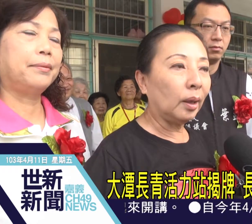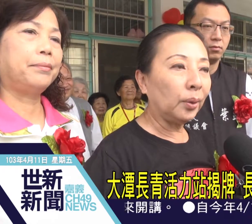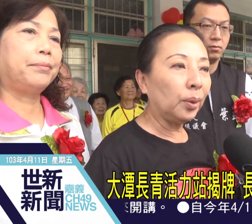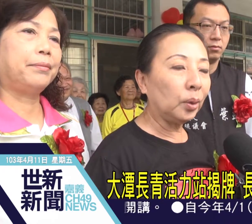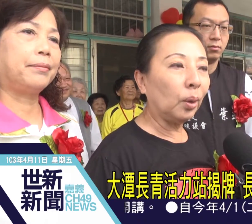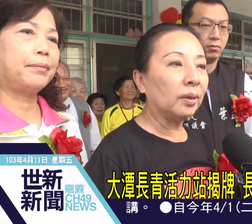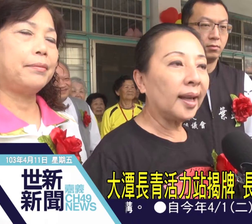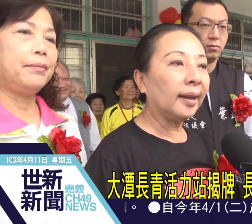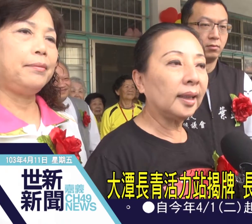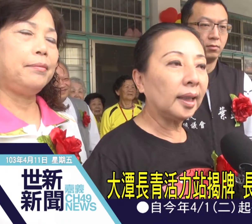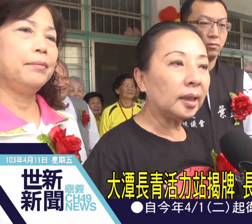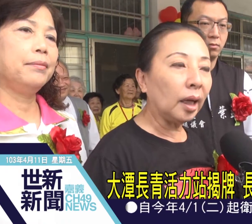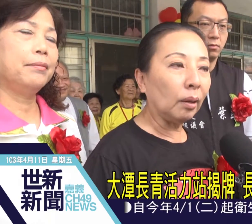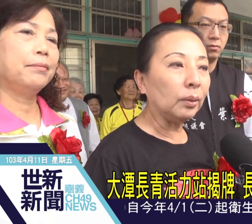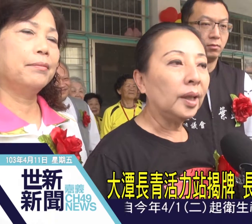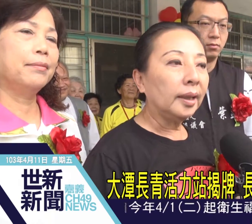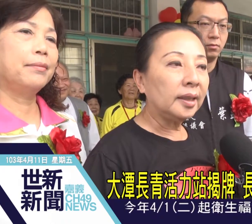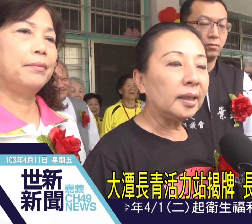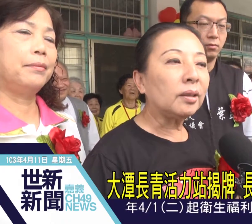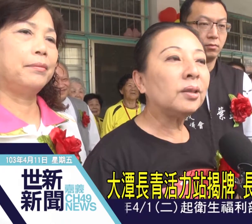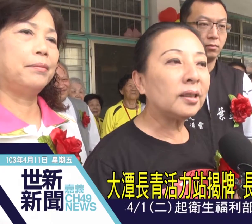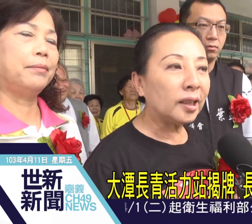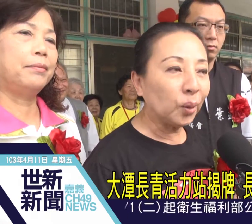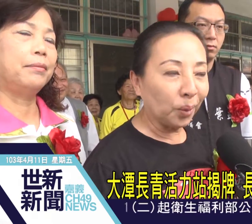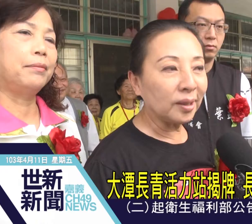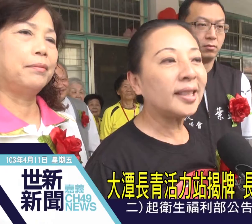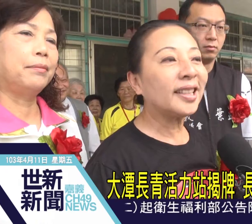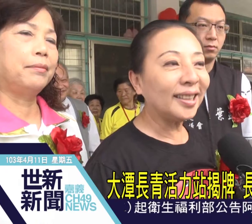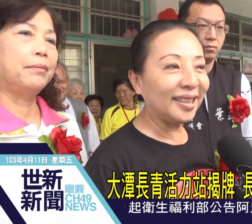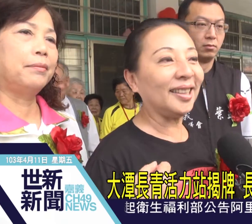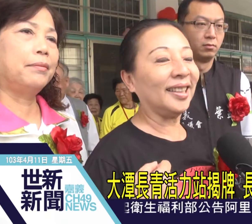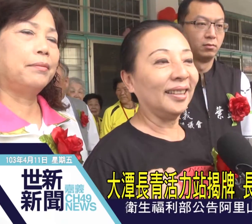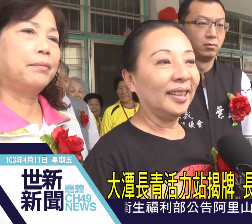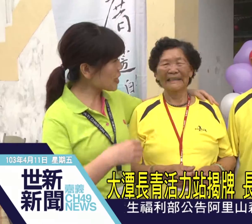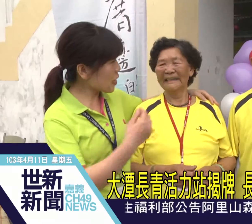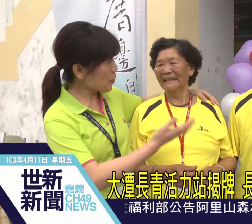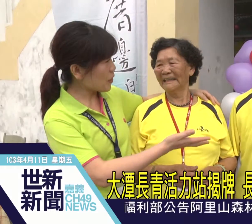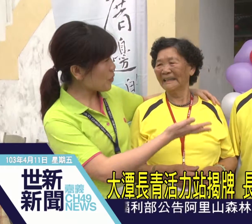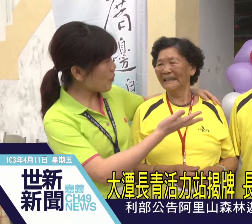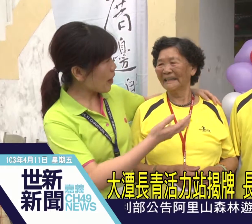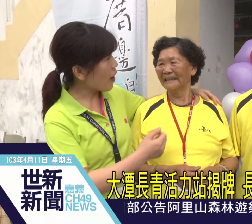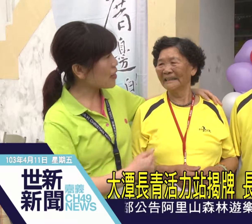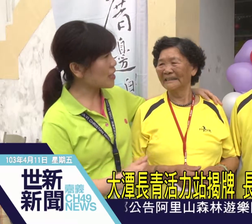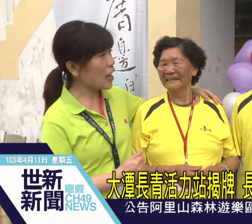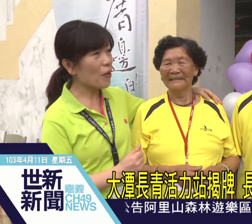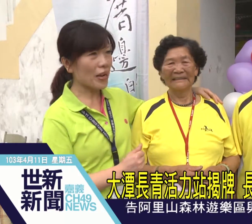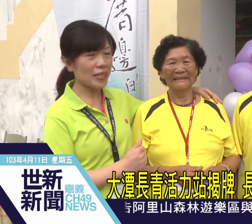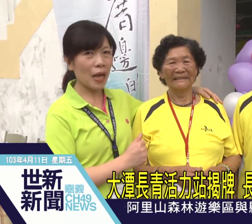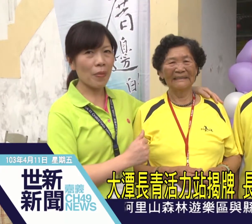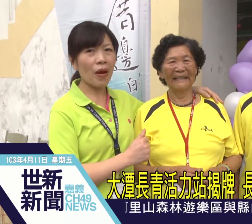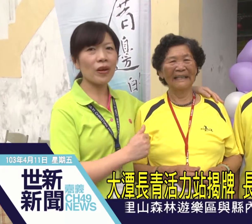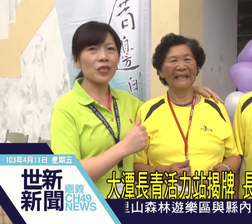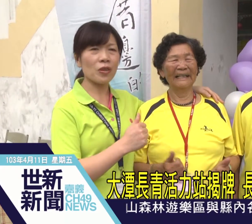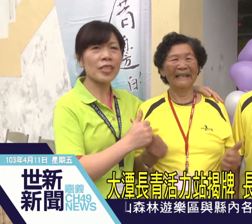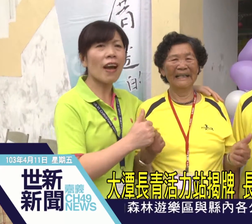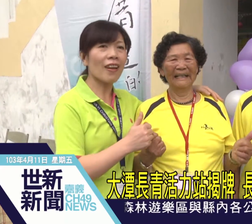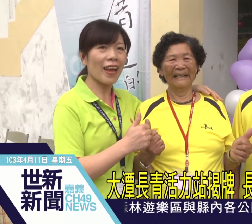运动、唱歌、跳舞，其实都是经过设计的。 今年为长辈啊，是咱活力站啊，小下奶奶